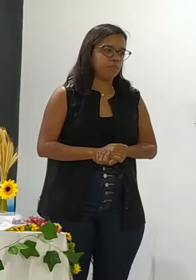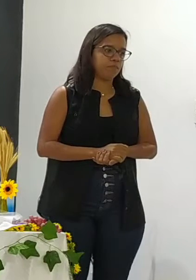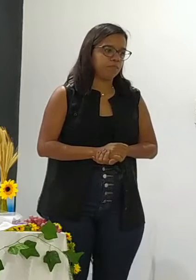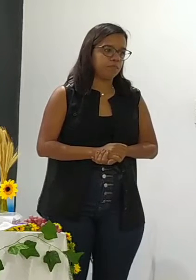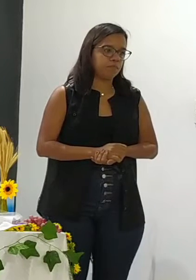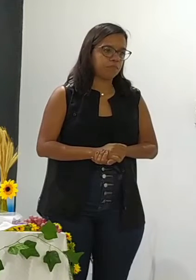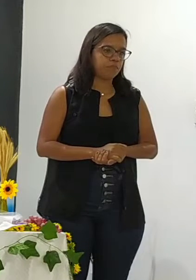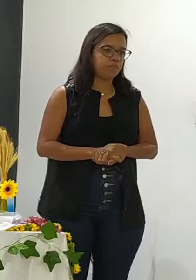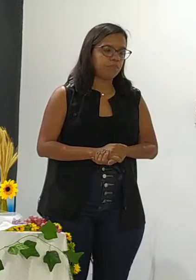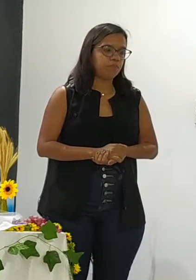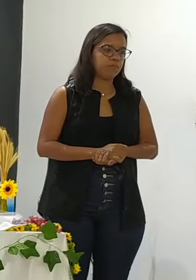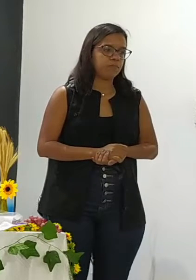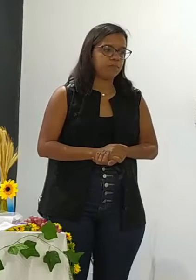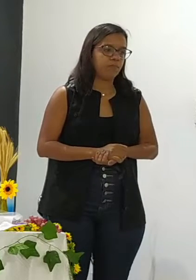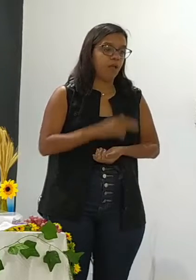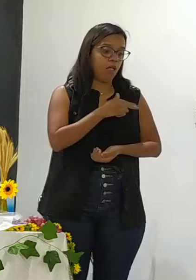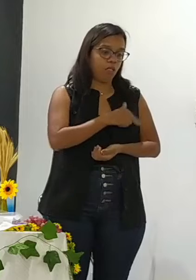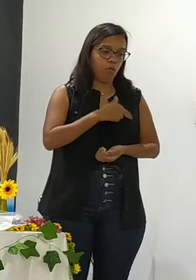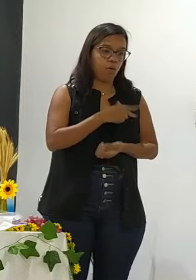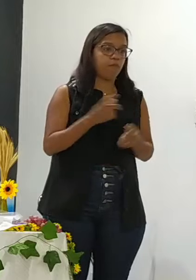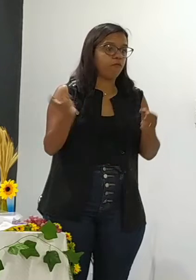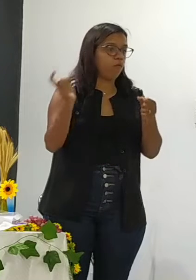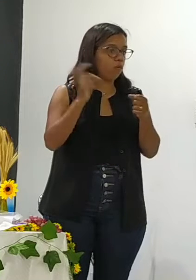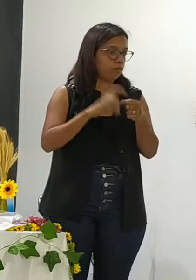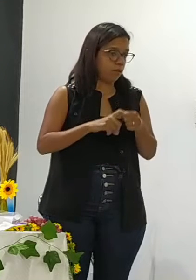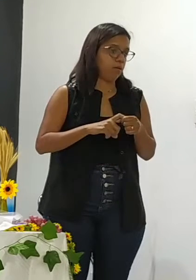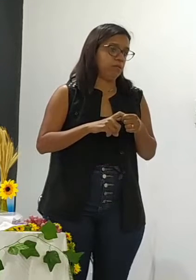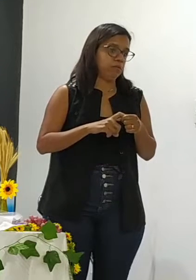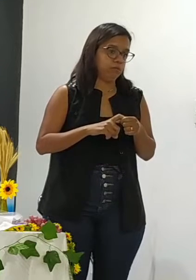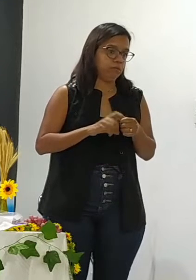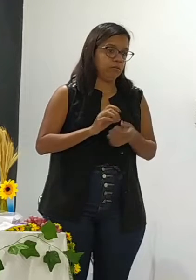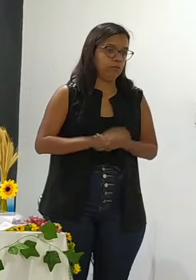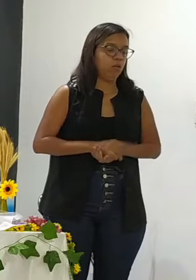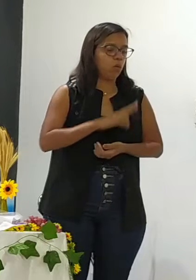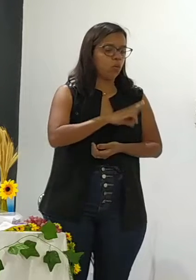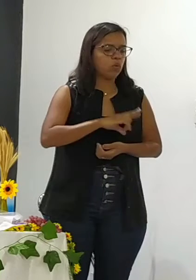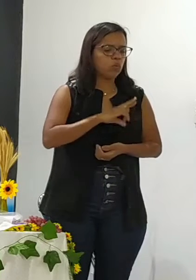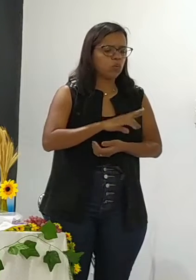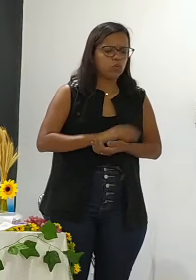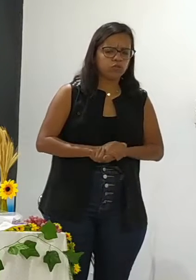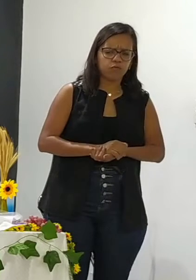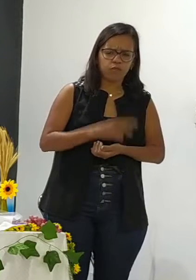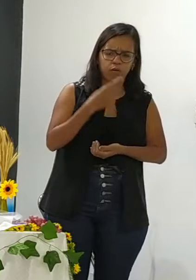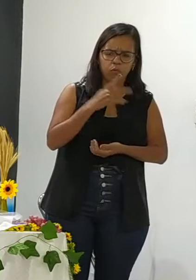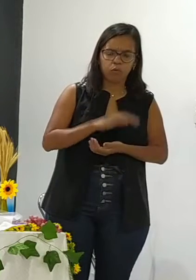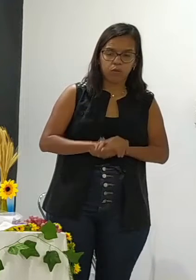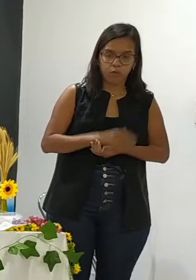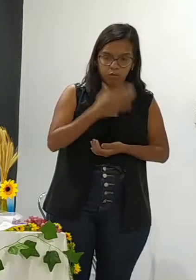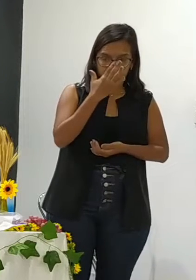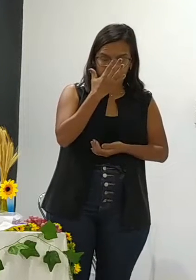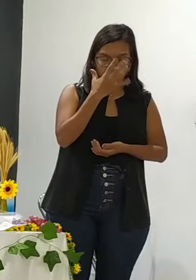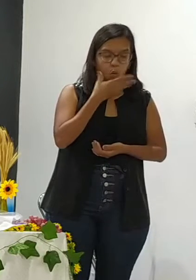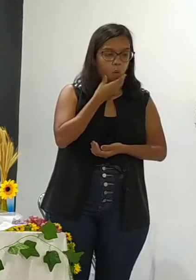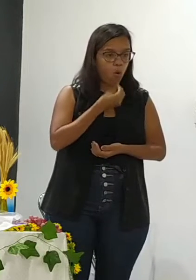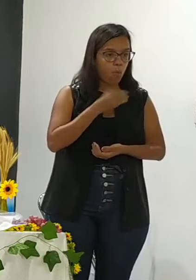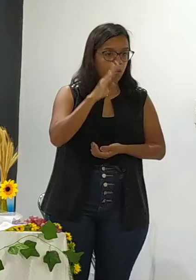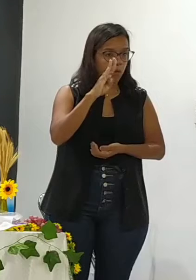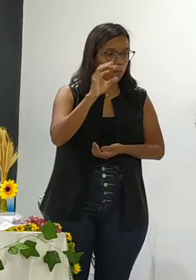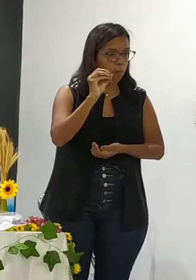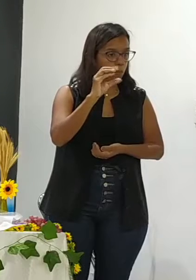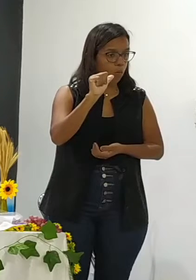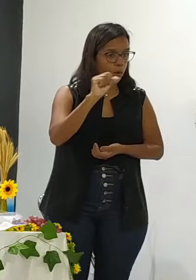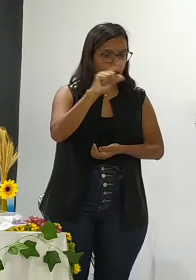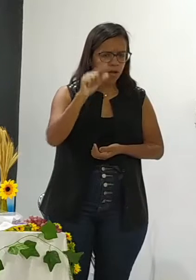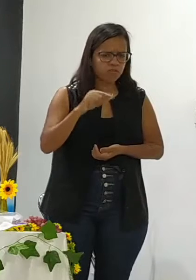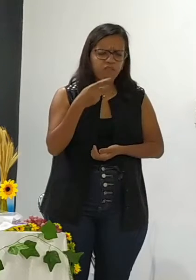Fez Noemi voltar. Volta. Quando o Ruth chegou em casa, falou: tem um moço lá chamado Goiás, e ele veio falar